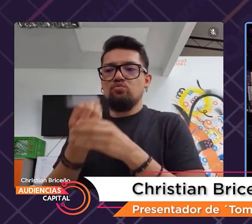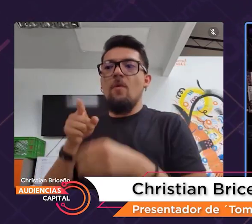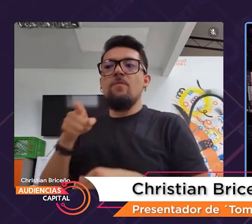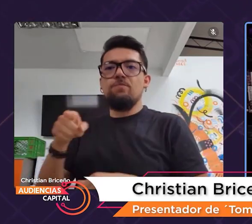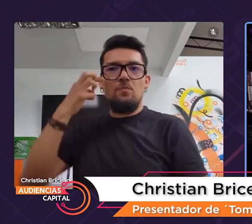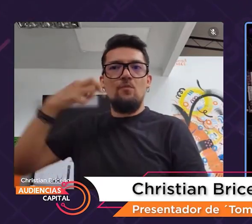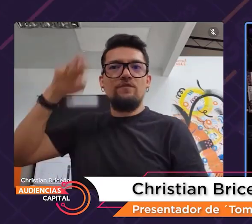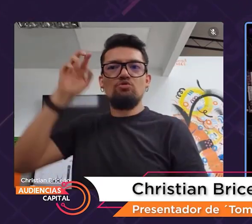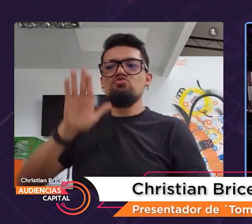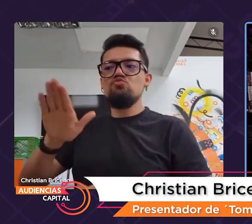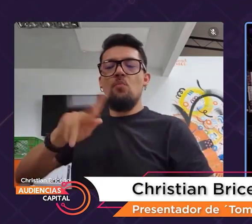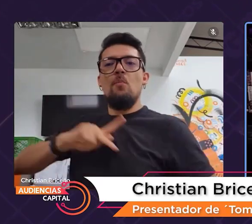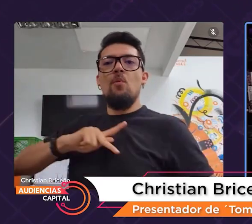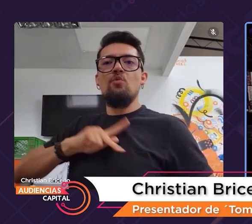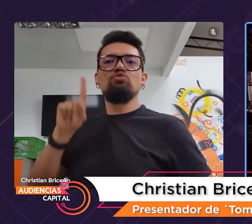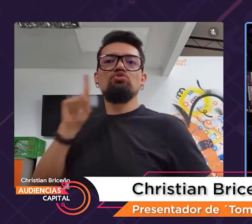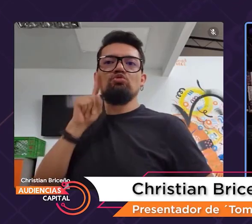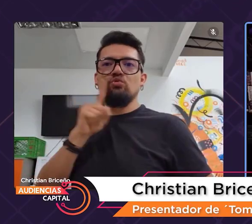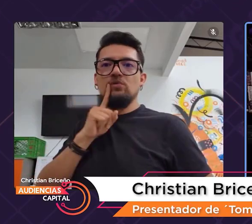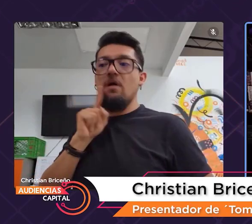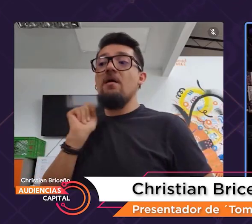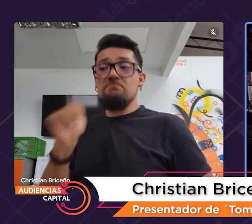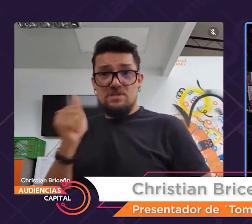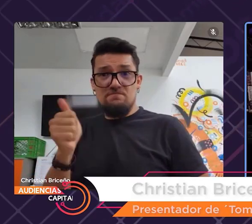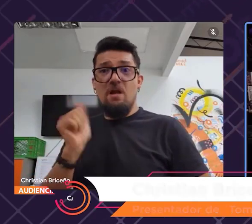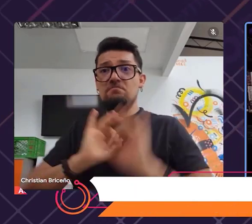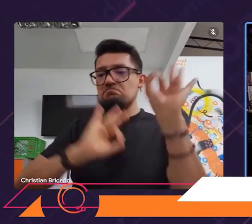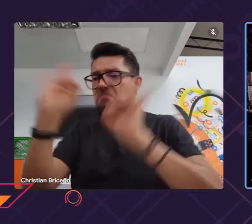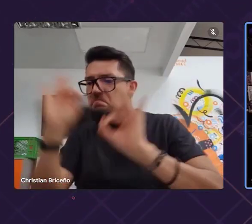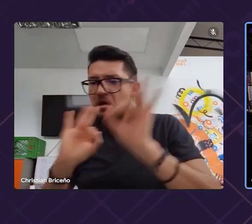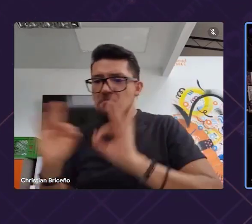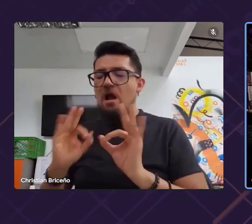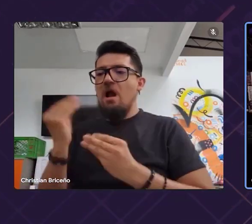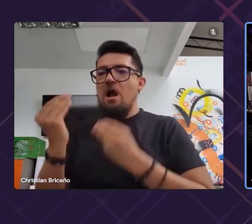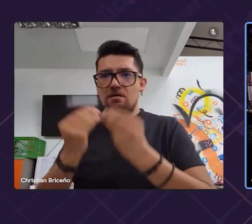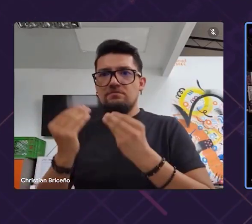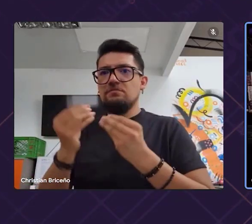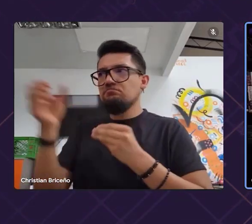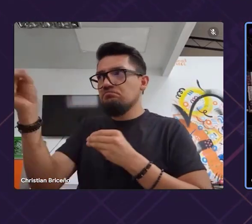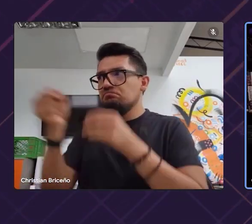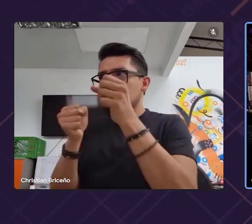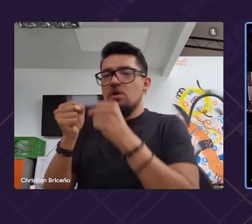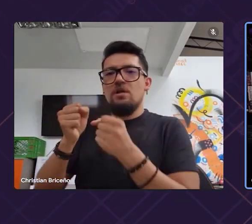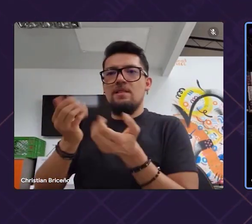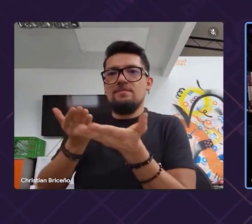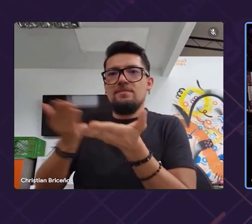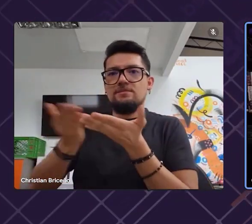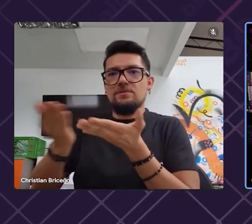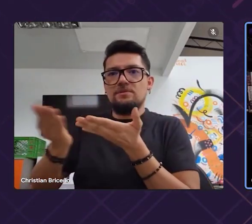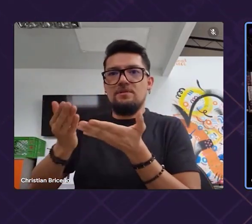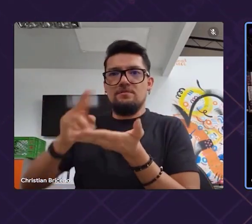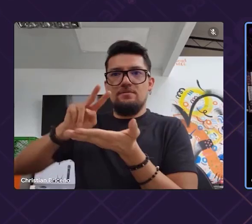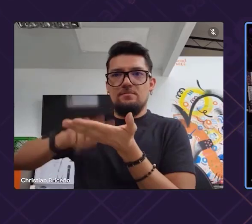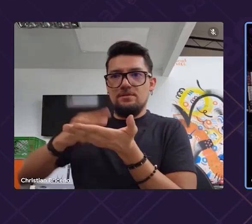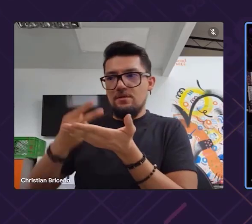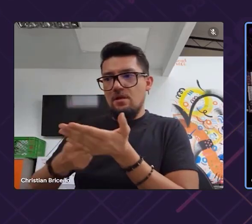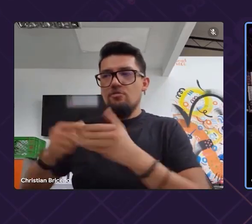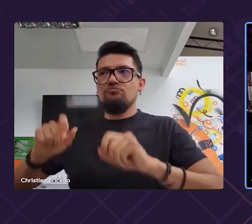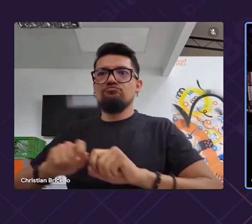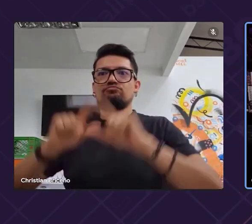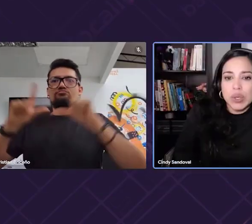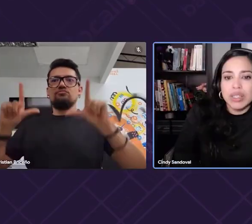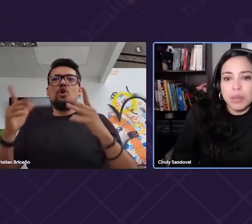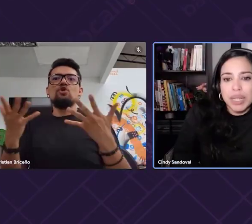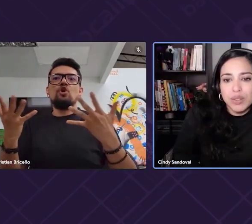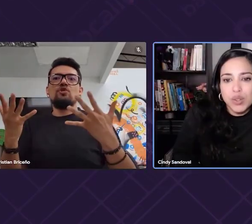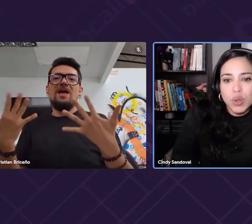obviamente algunos medios audiovisuales tienen sus propios intérpretes de lengua de señas, y ellos, digamos que hacen uso